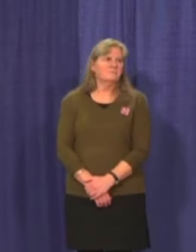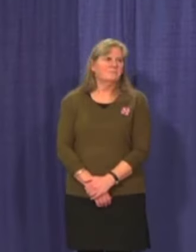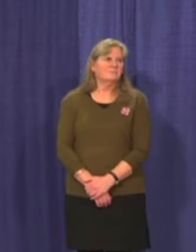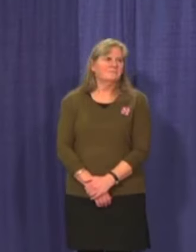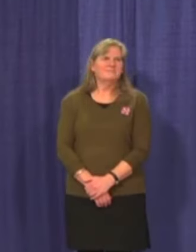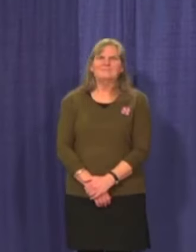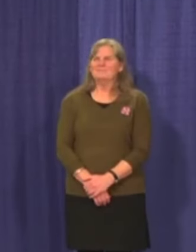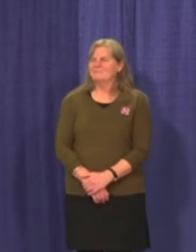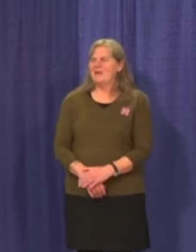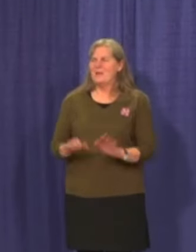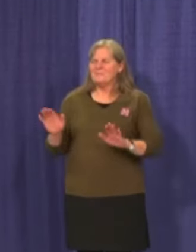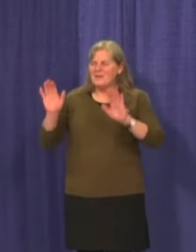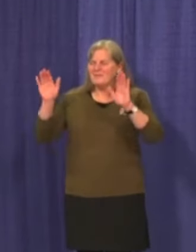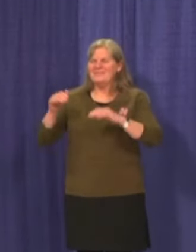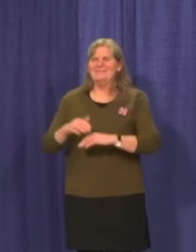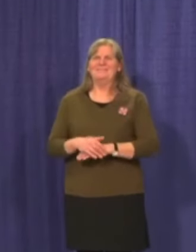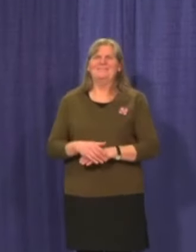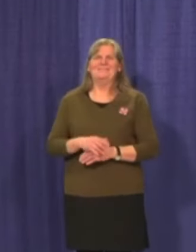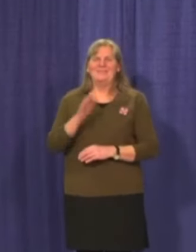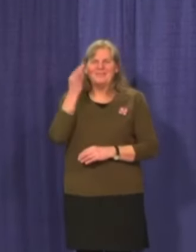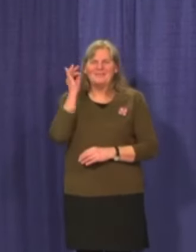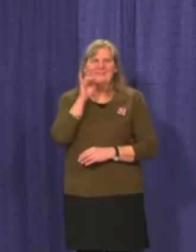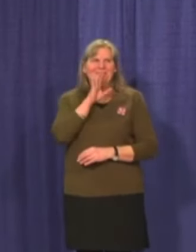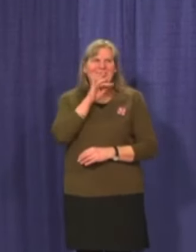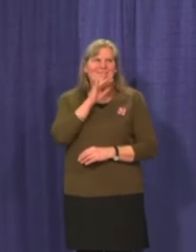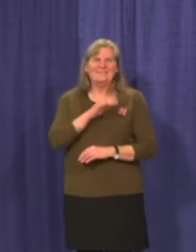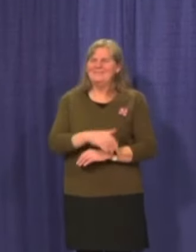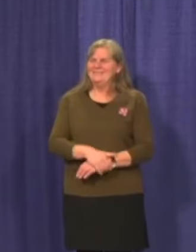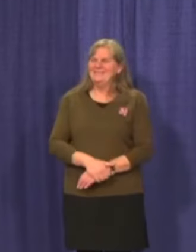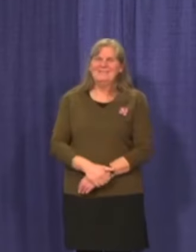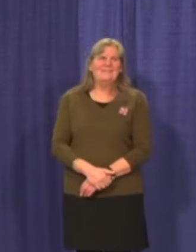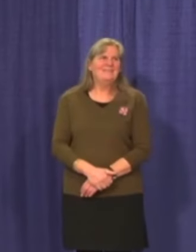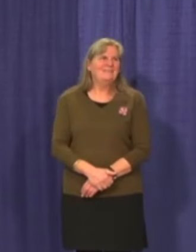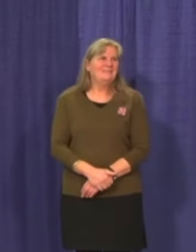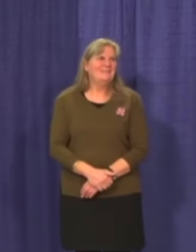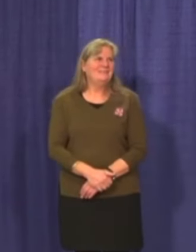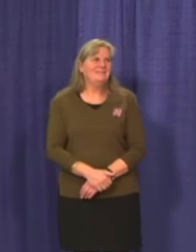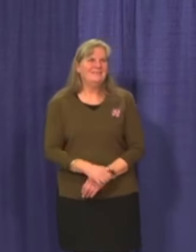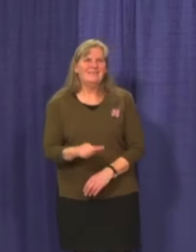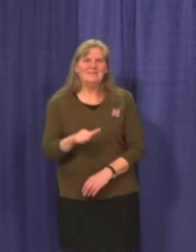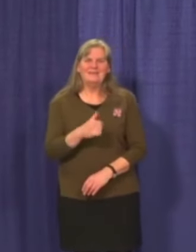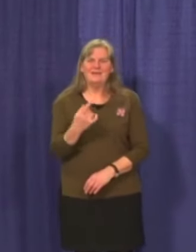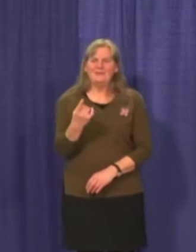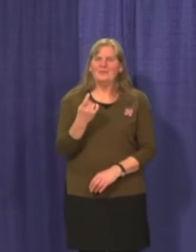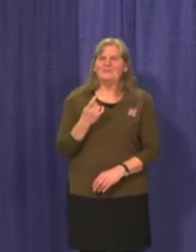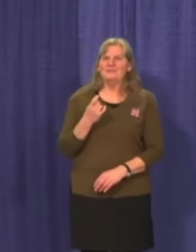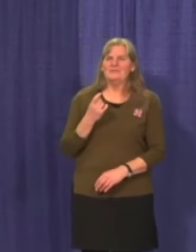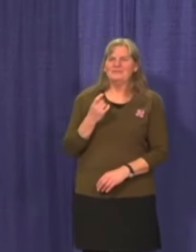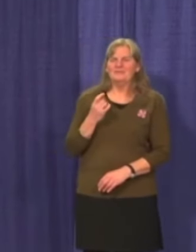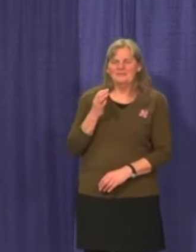Bravo. Merci. Ça va bien. Avez-vous une autre question, Clarion?